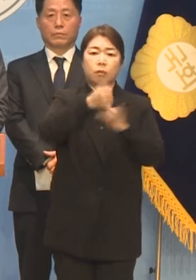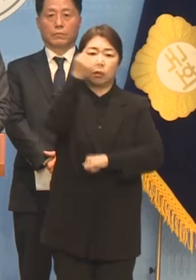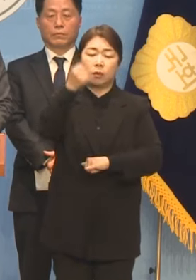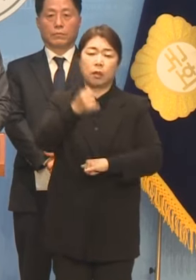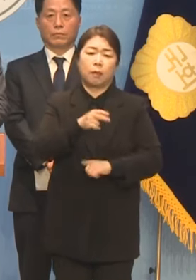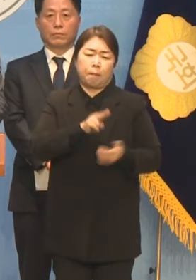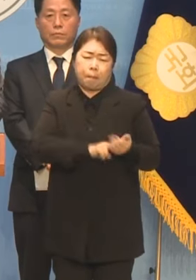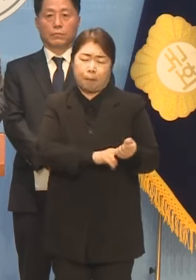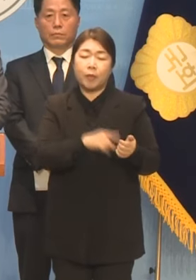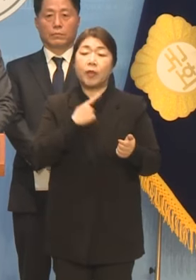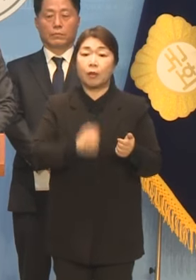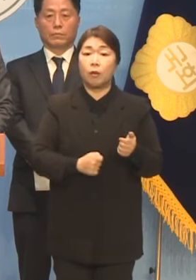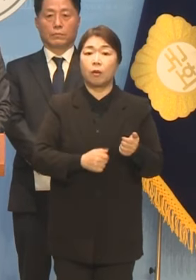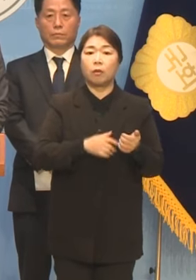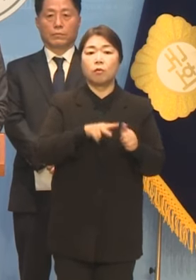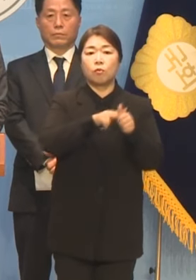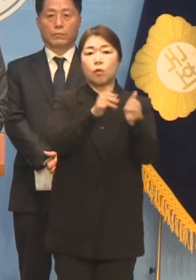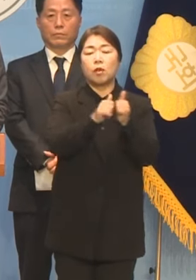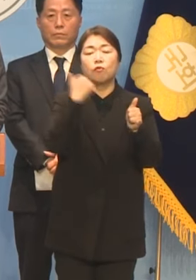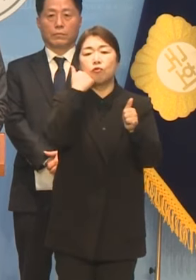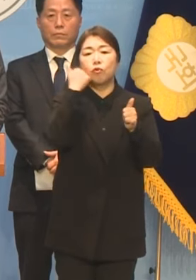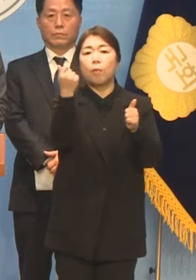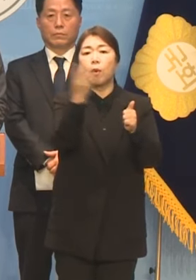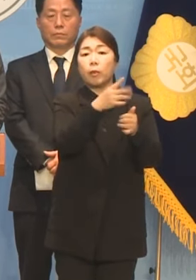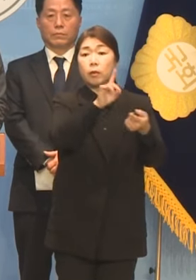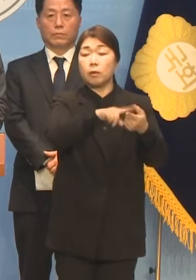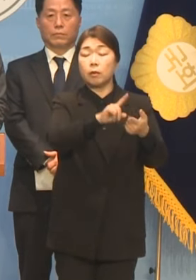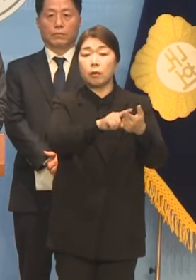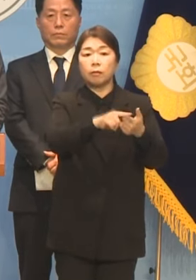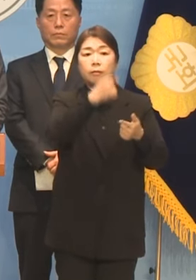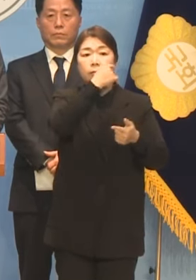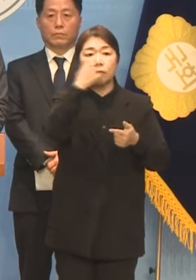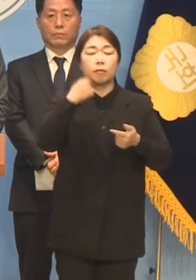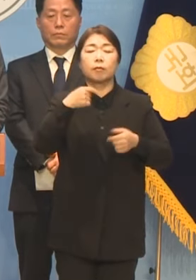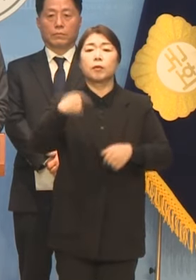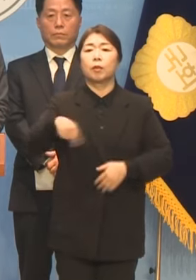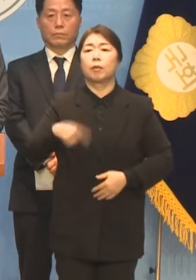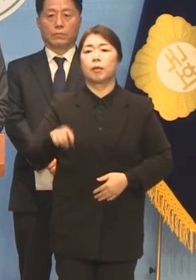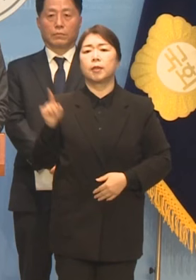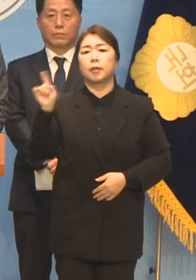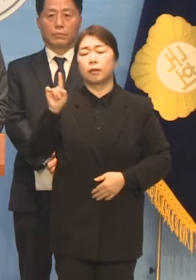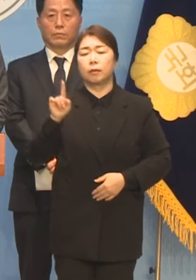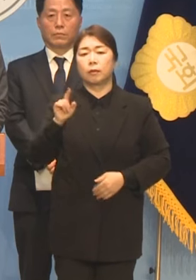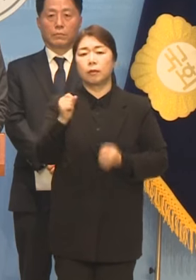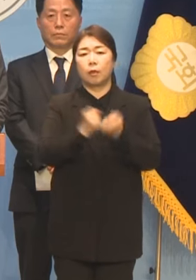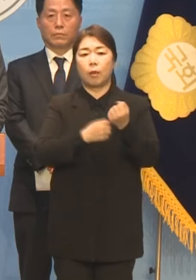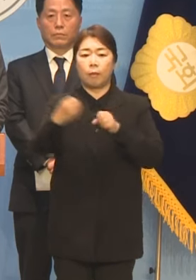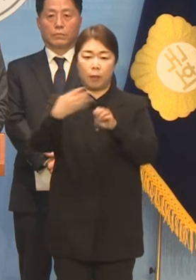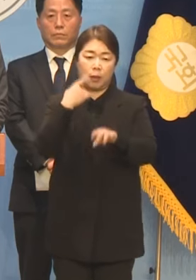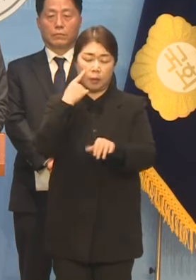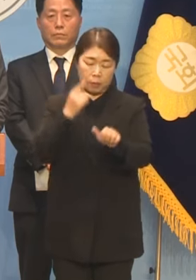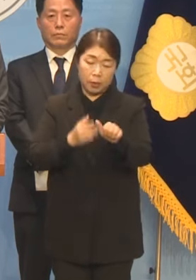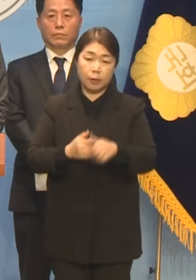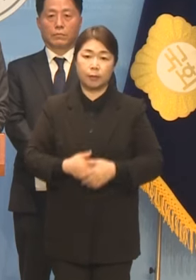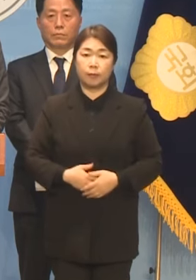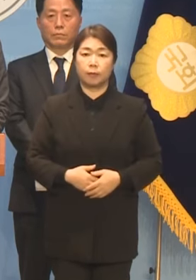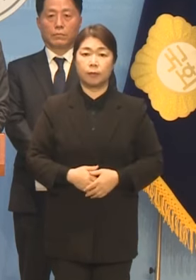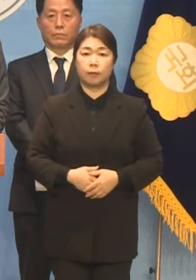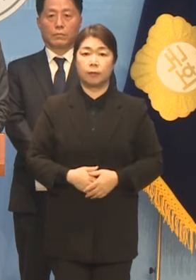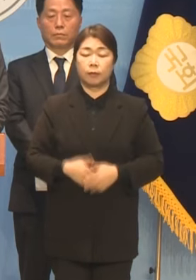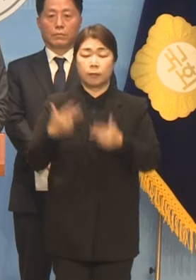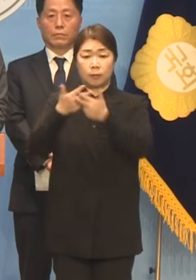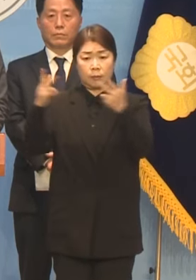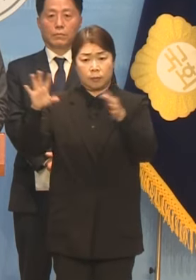숨겨왔던 그런 후보자들에 대해서는 어떻게 설명을 하시겠습니까 명의